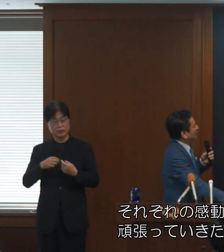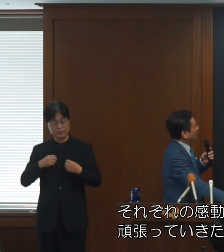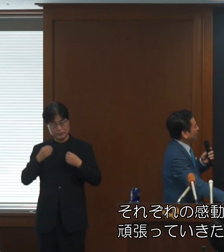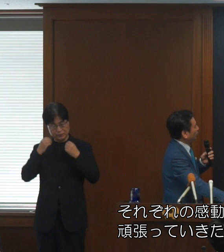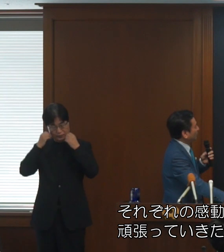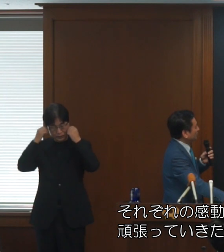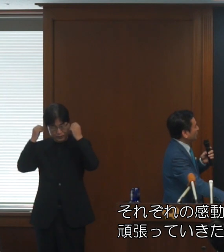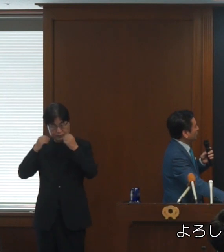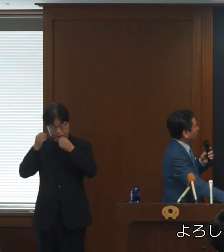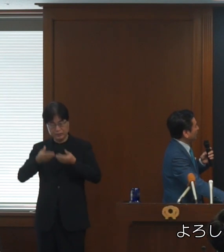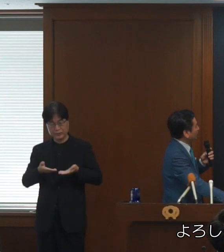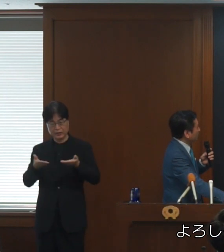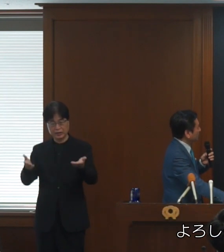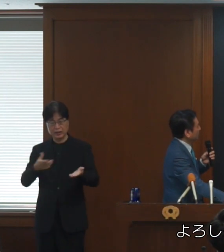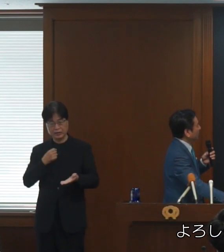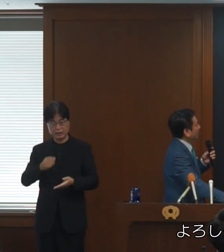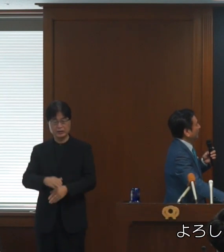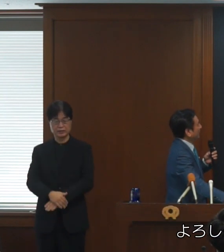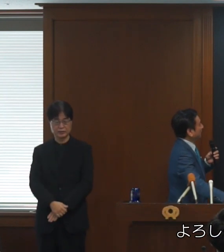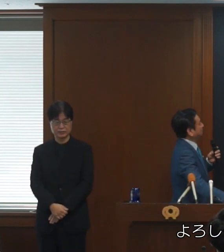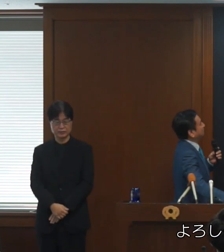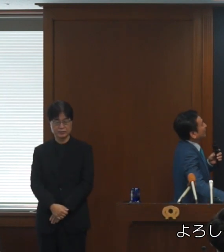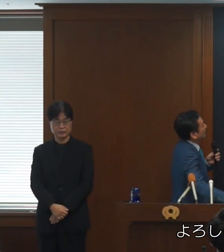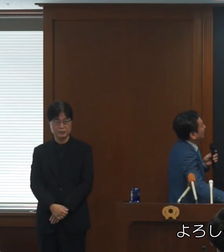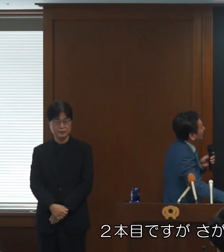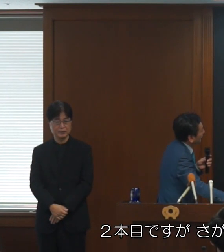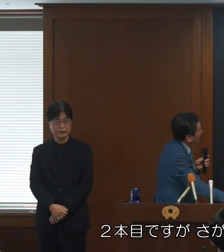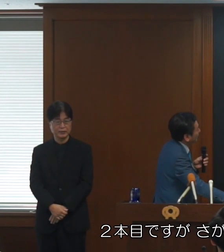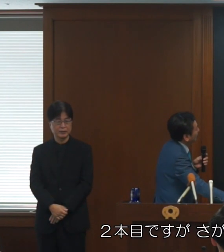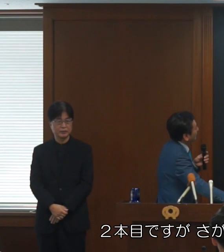に頑張っていきたいと思いますよろしくお願いします